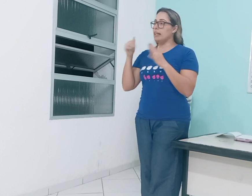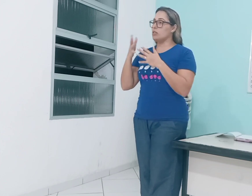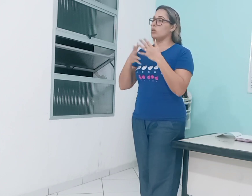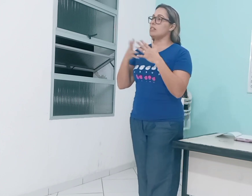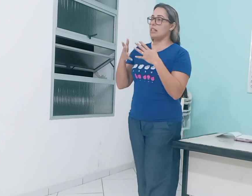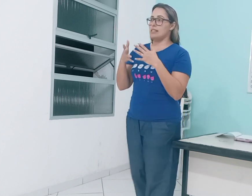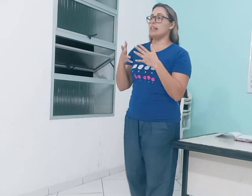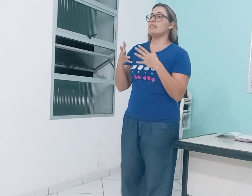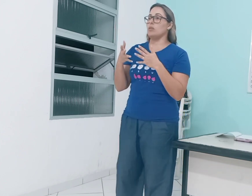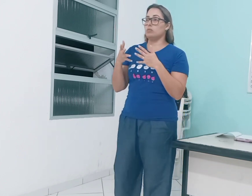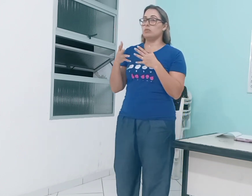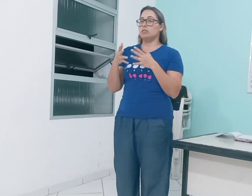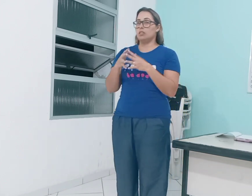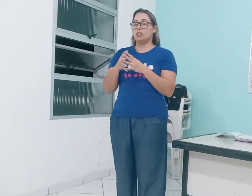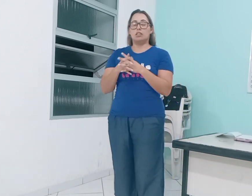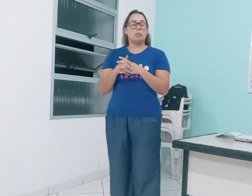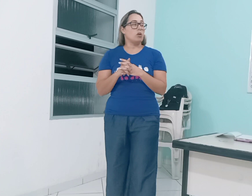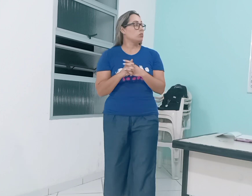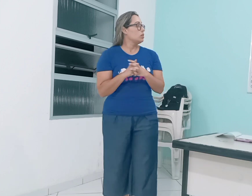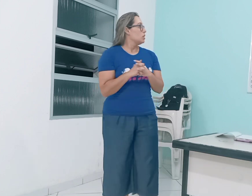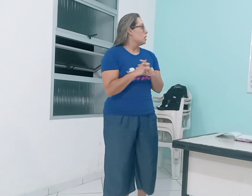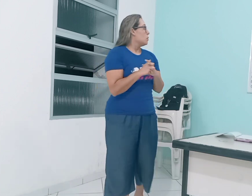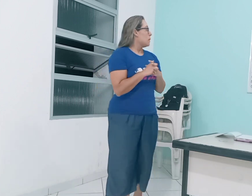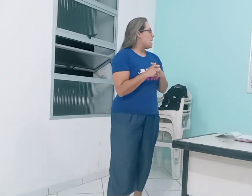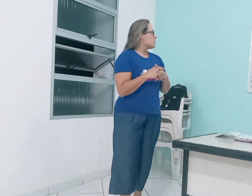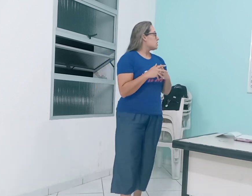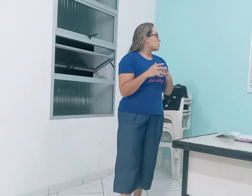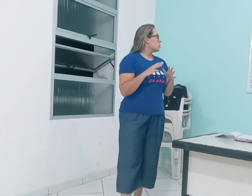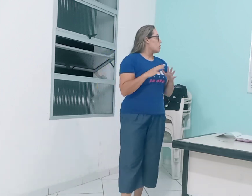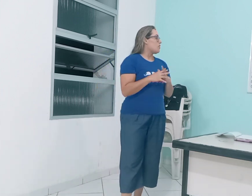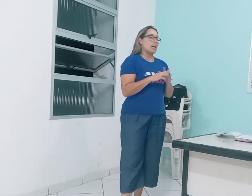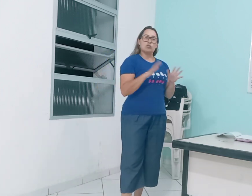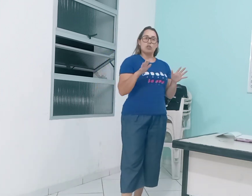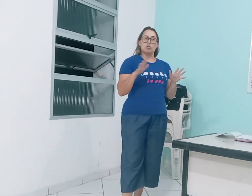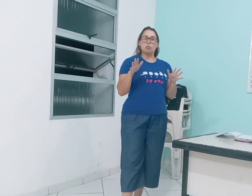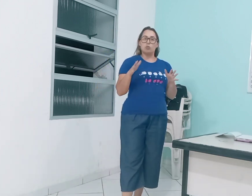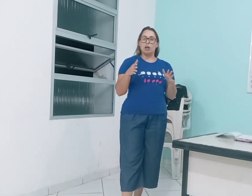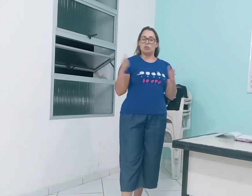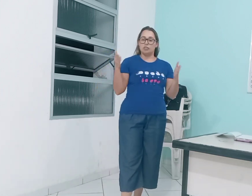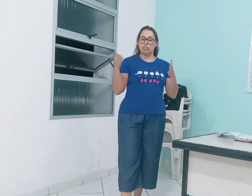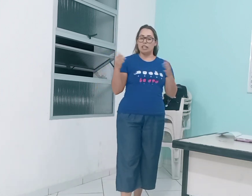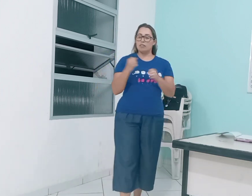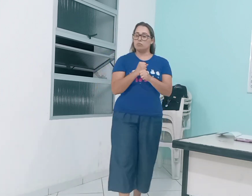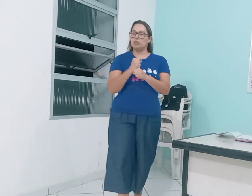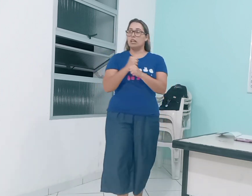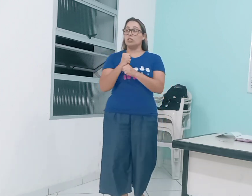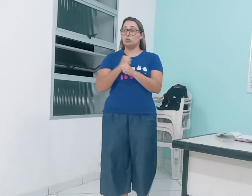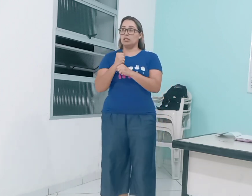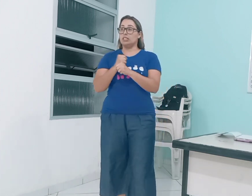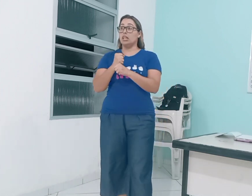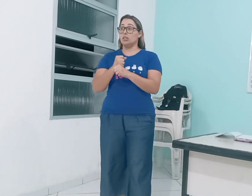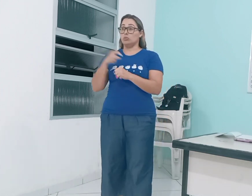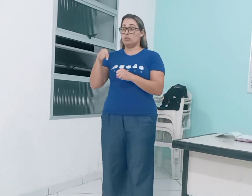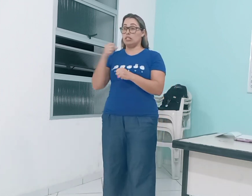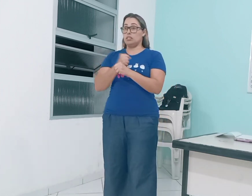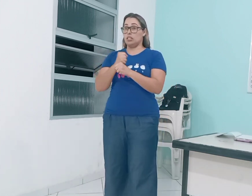sua sinalização. Tá bom? Mas vai falar só sobre o ano vigente, ano desse ano, tem esse ano